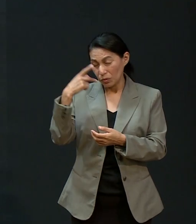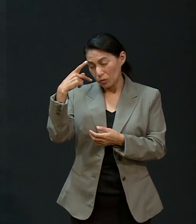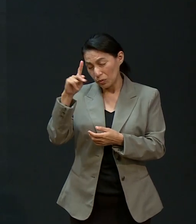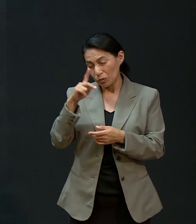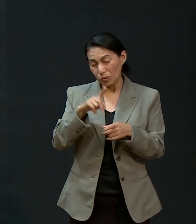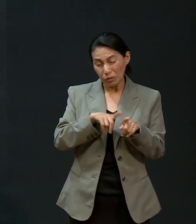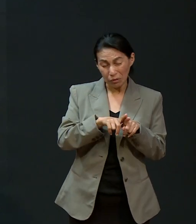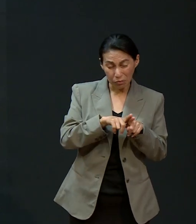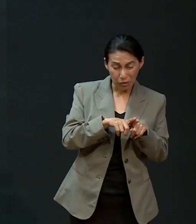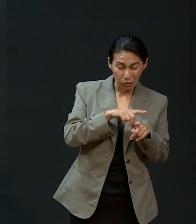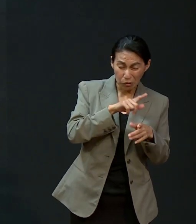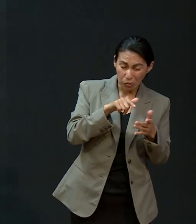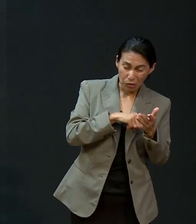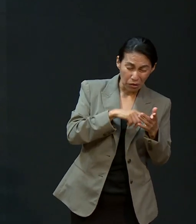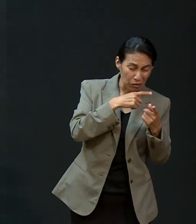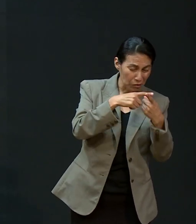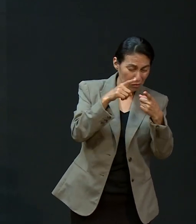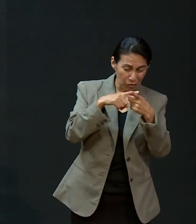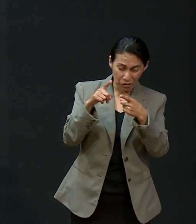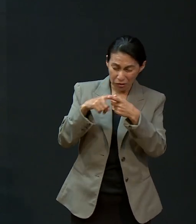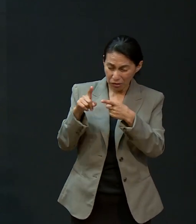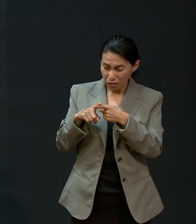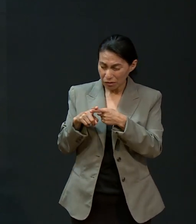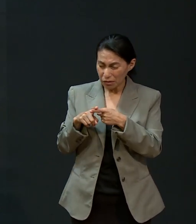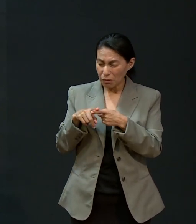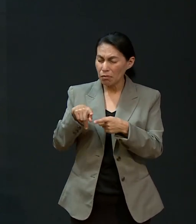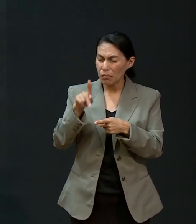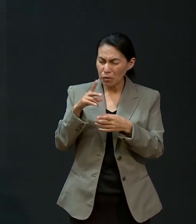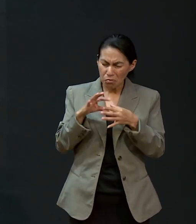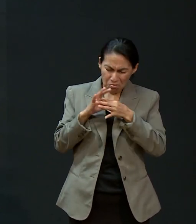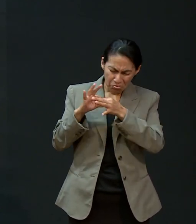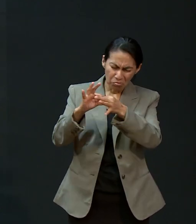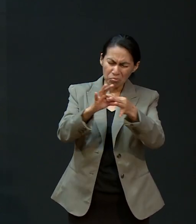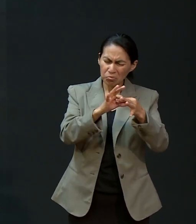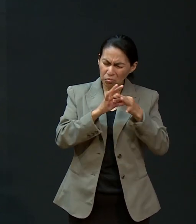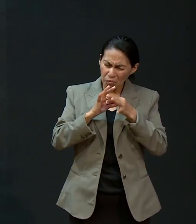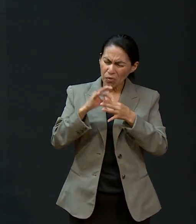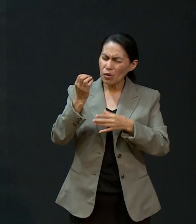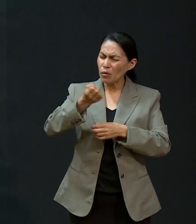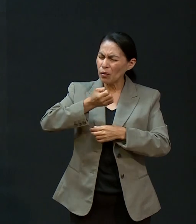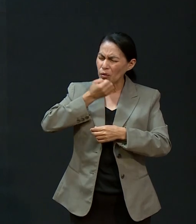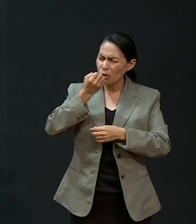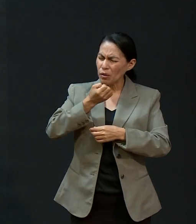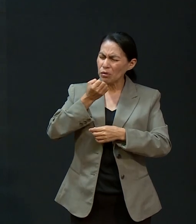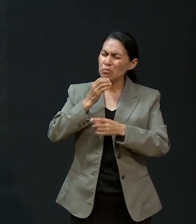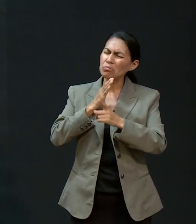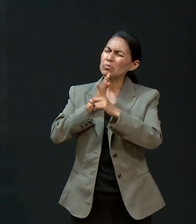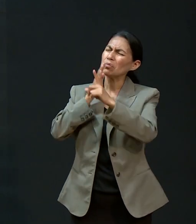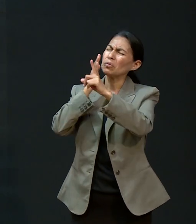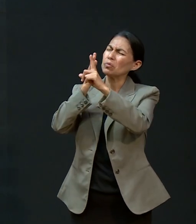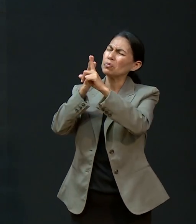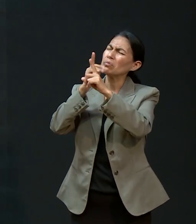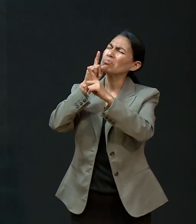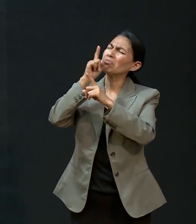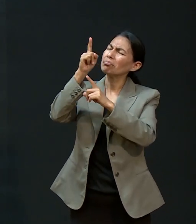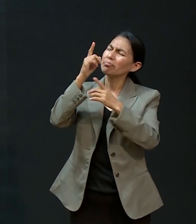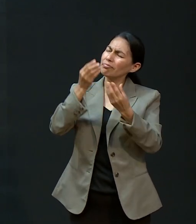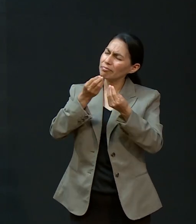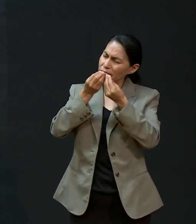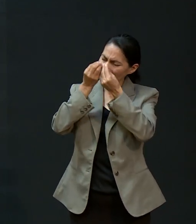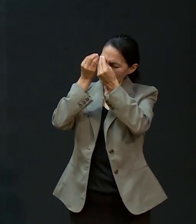tuyos y nuestros hermanos estén en diferentes lugares. Pero la oración que se hace es